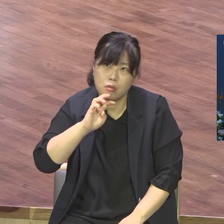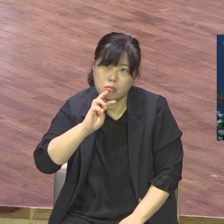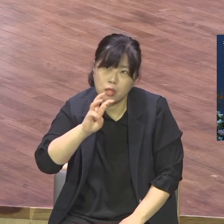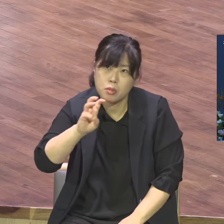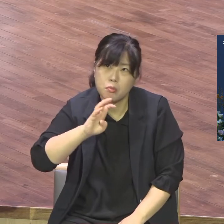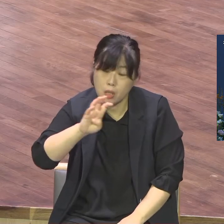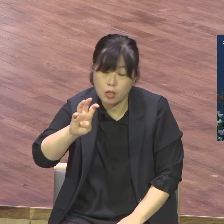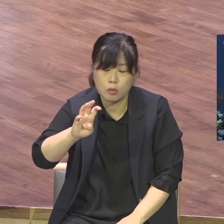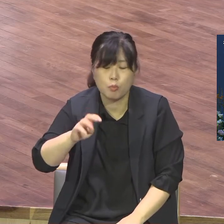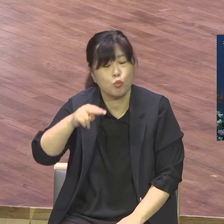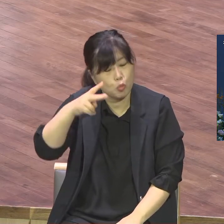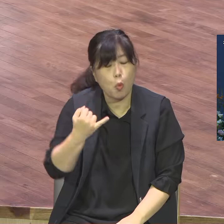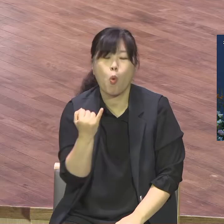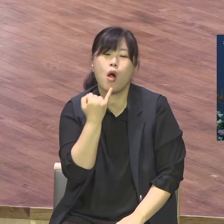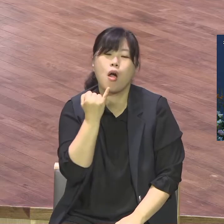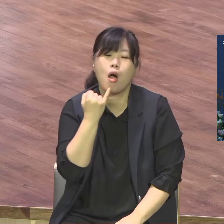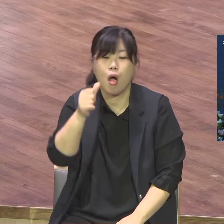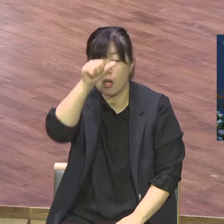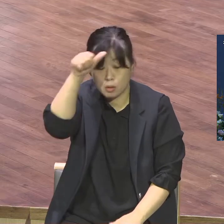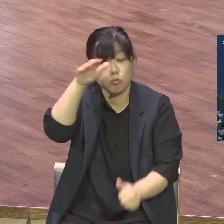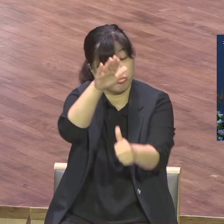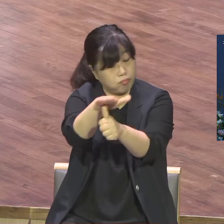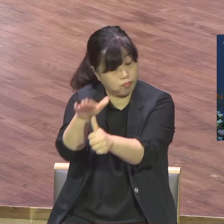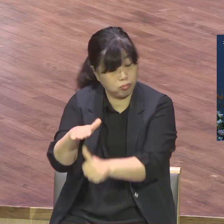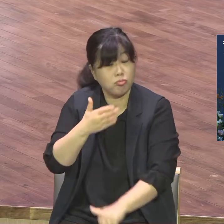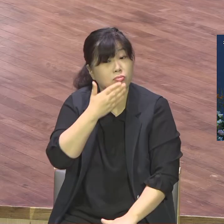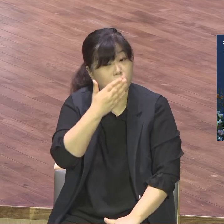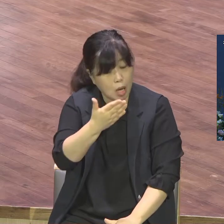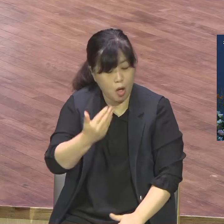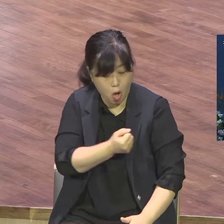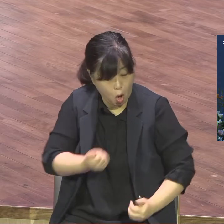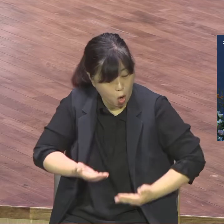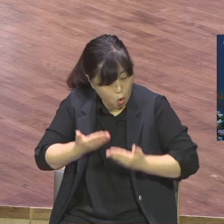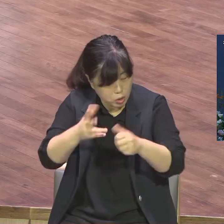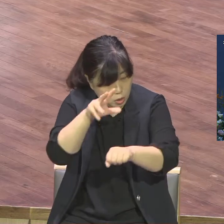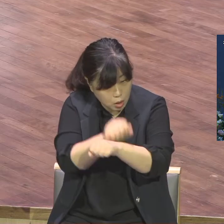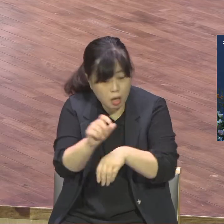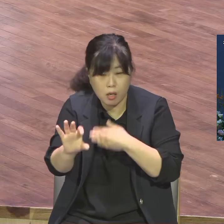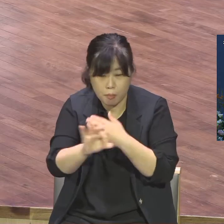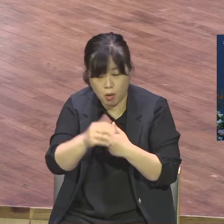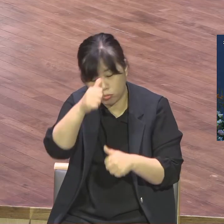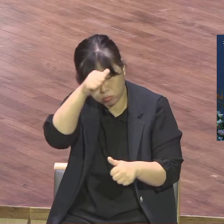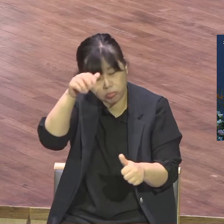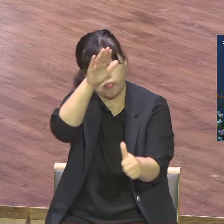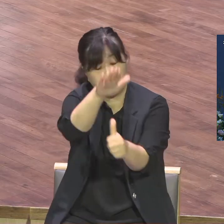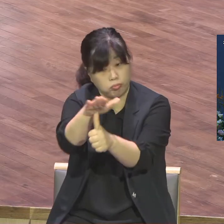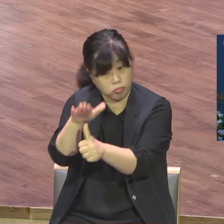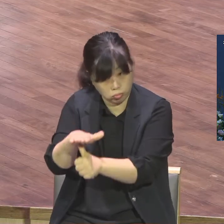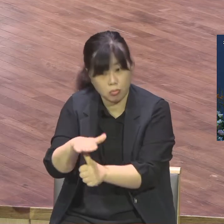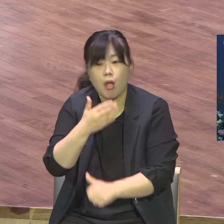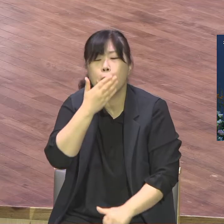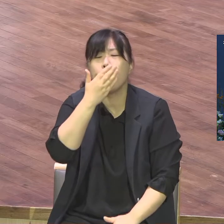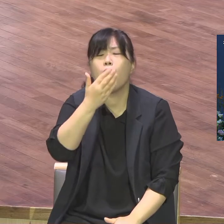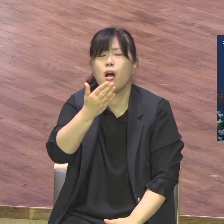세워져서 본당 헌당 이후에 진행될 이 엄청난 이 미션을